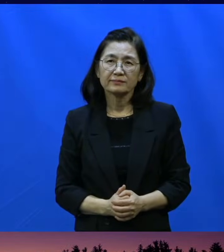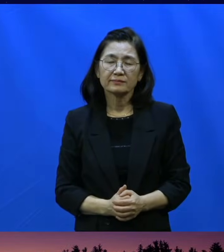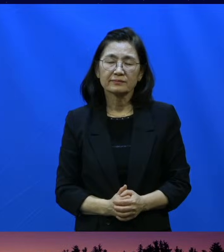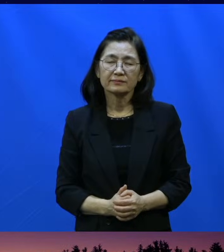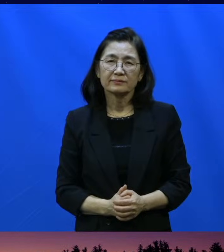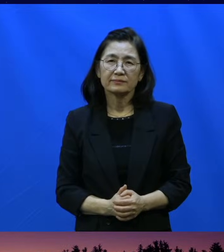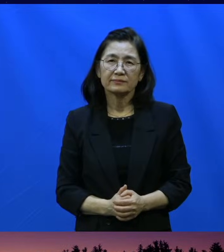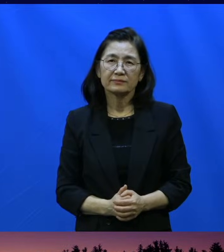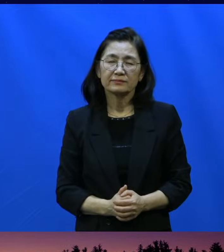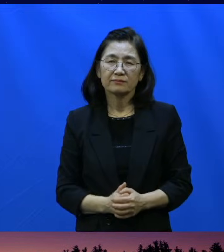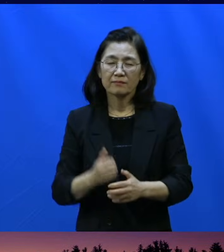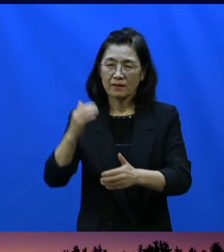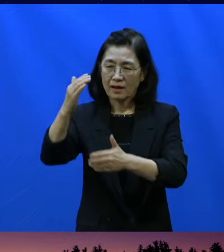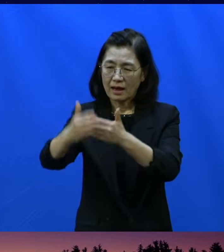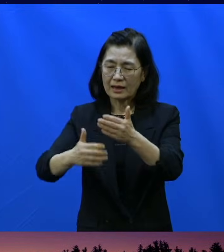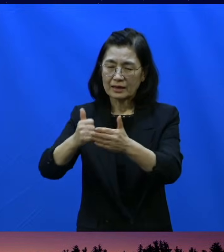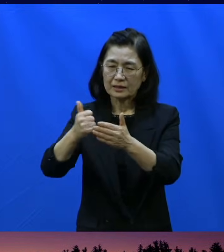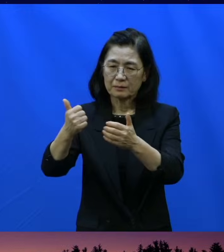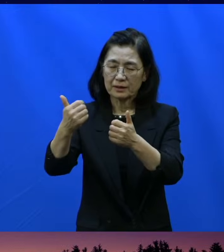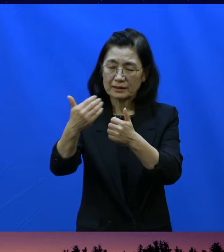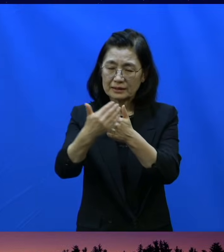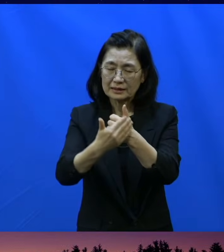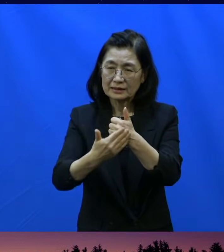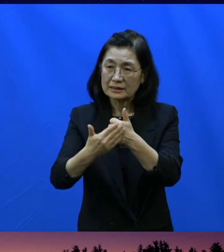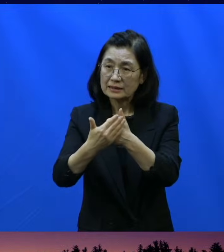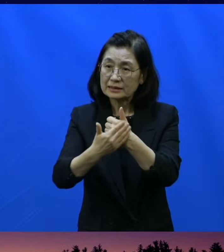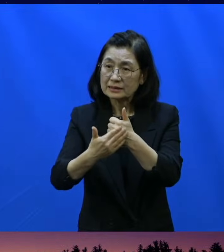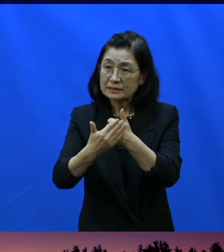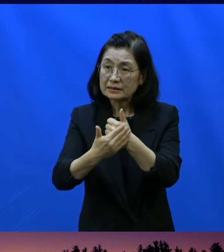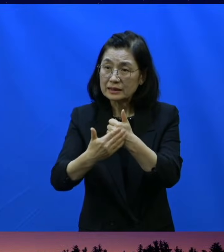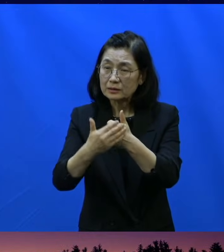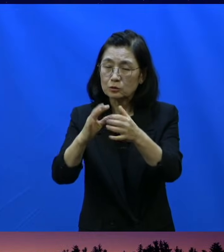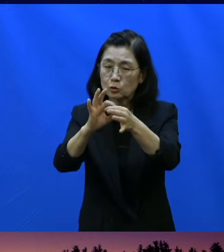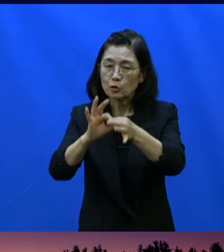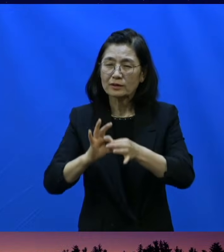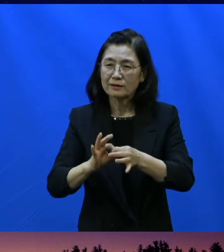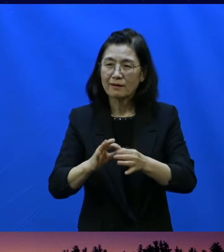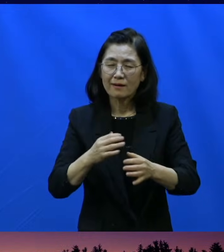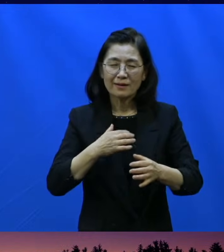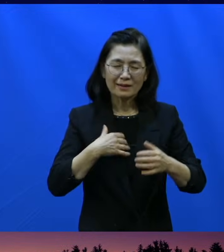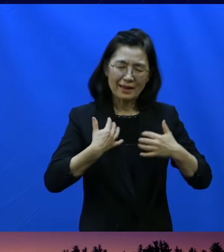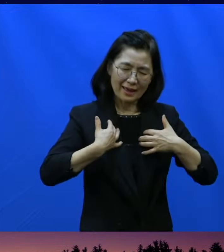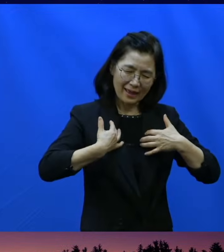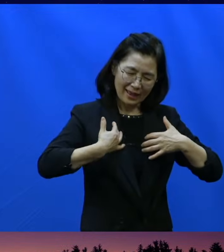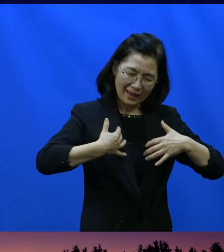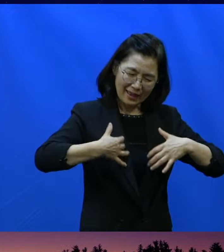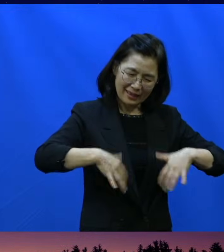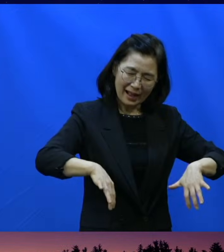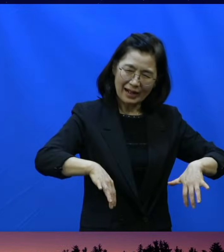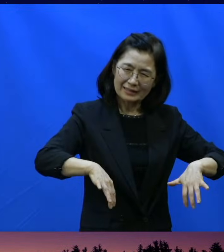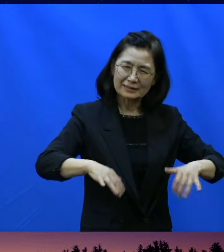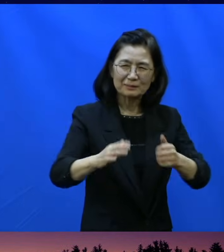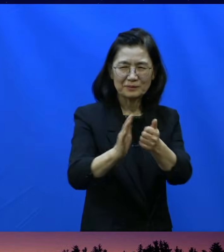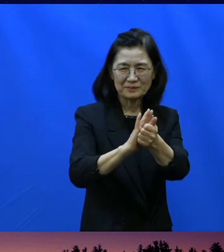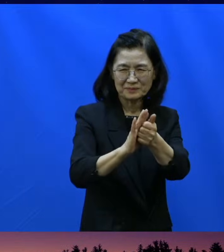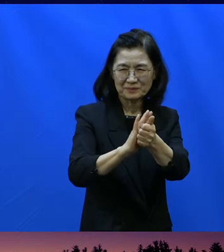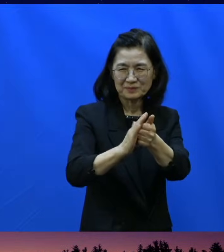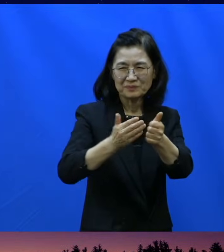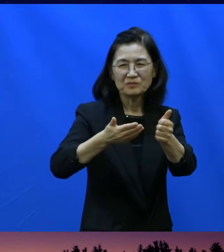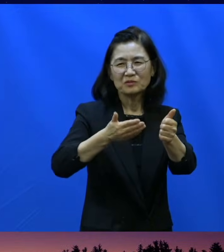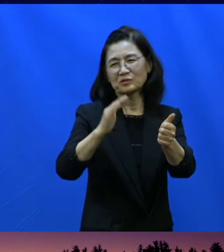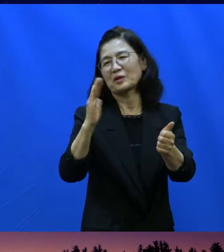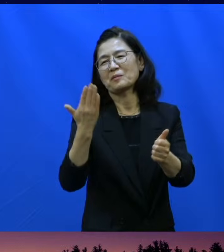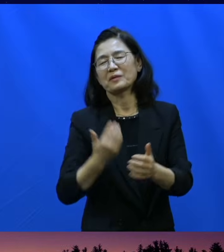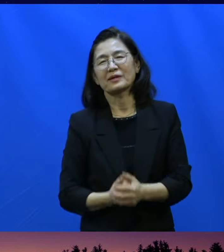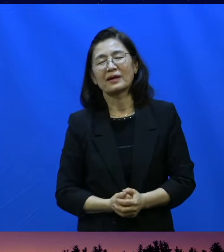그래서 여러분, 그 하나님의 은혜는 우리의 약점과 한계를 커버해 주죠. 그래서 사도 바울은 사도라